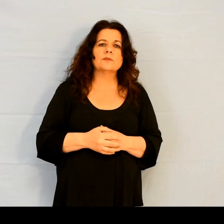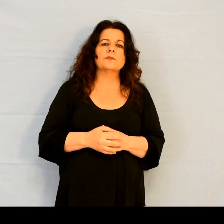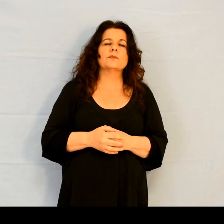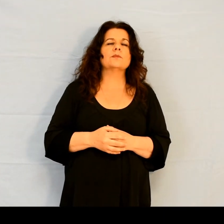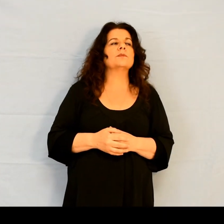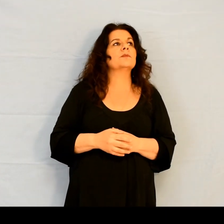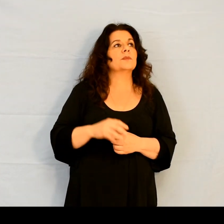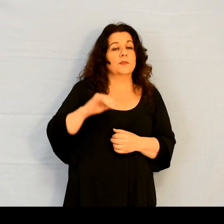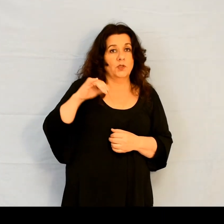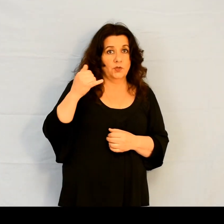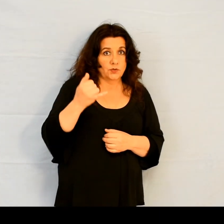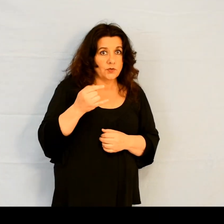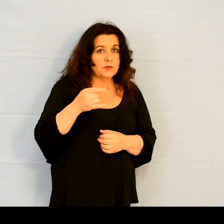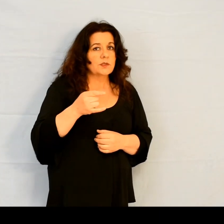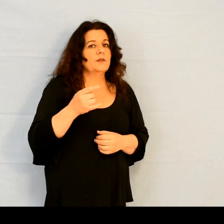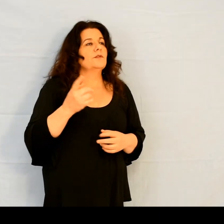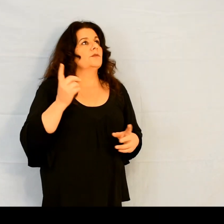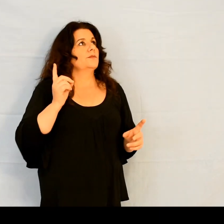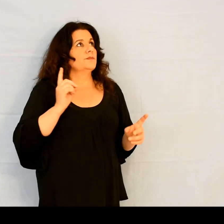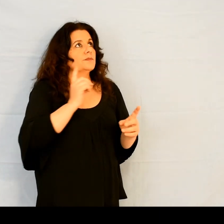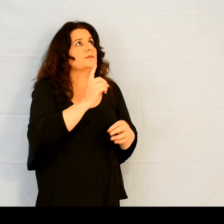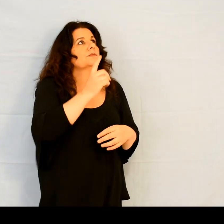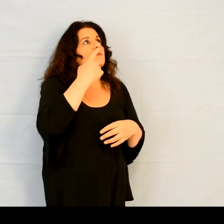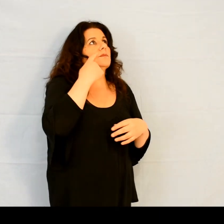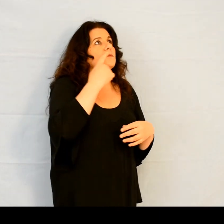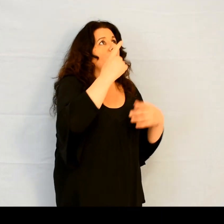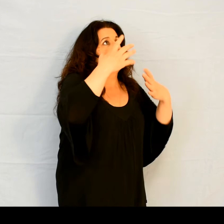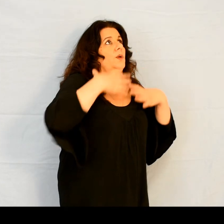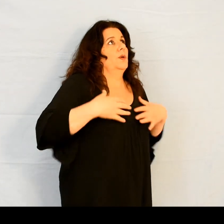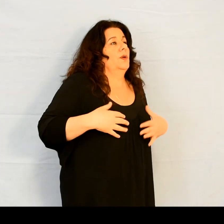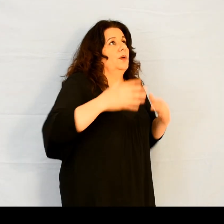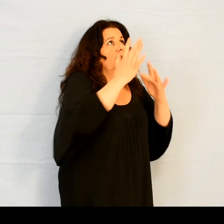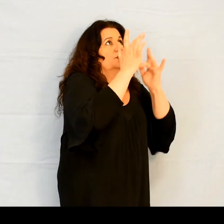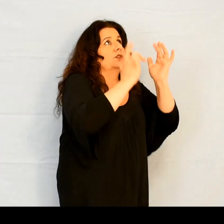Joseph vint donc enlever le corps de Jésus.